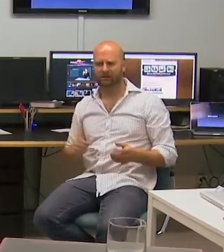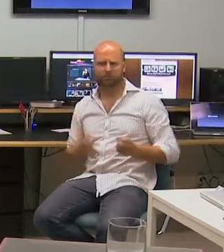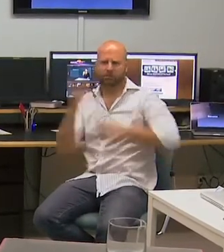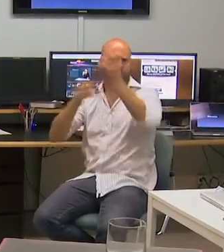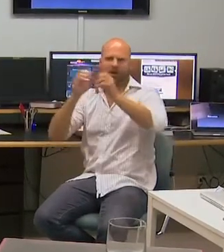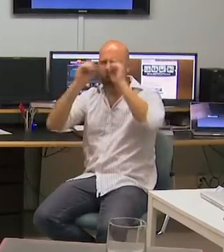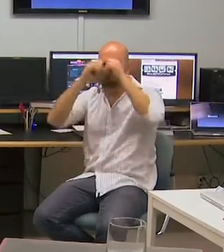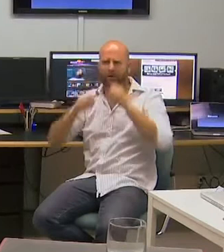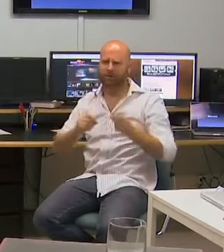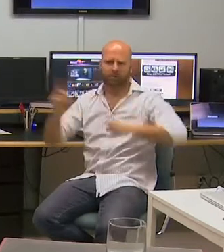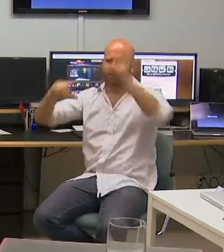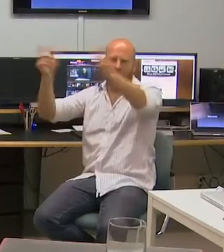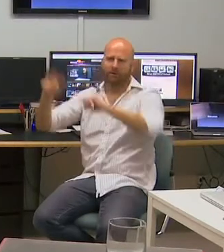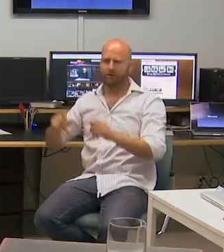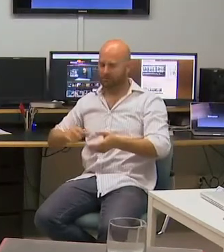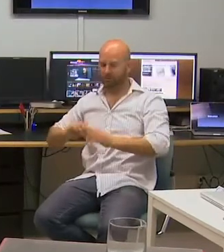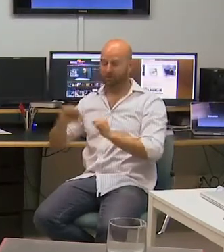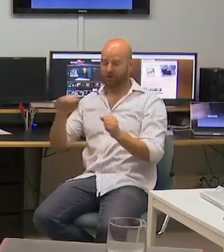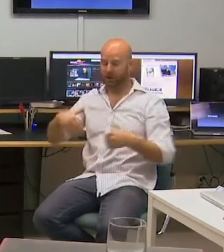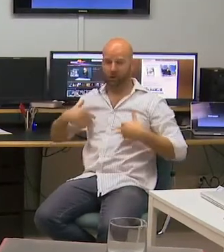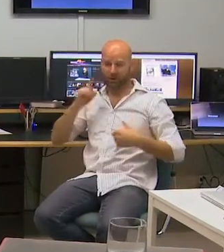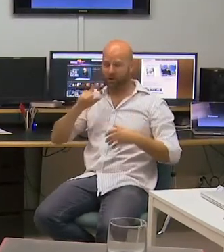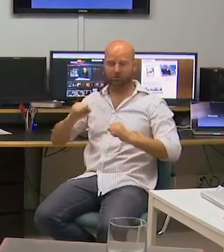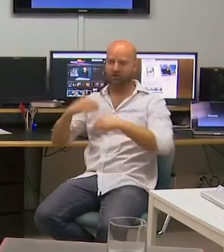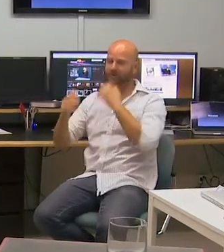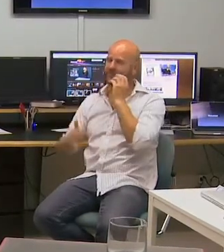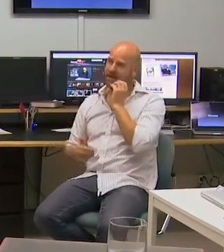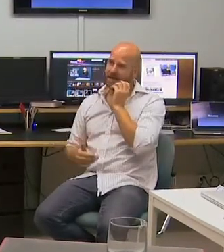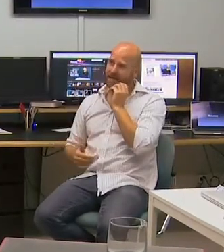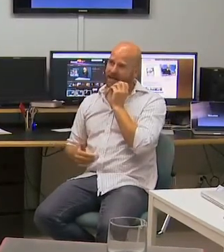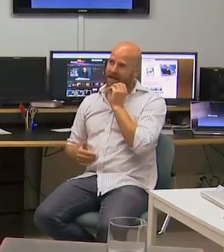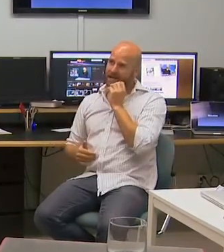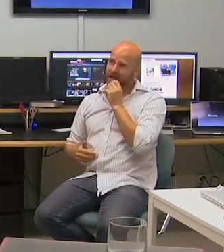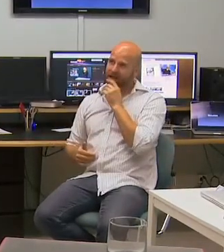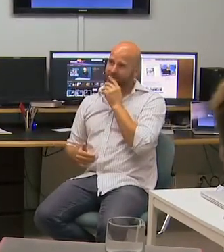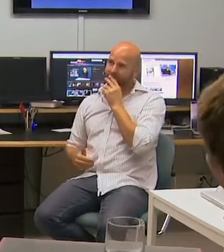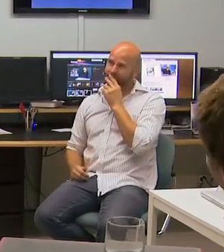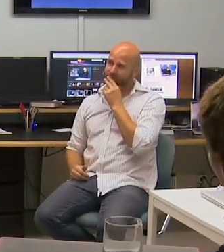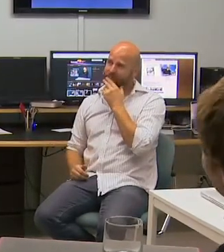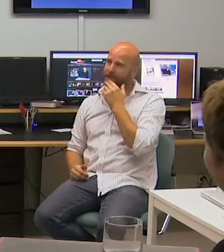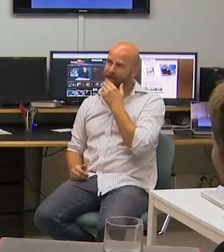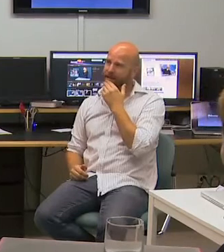Genau, Slang. Und so Google und solche Wörter. Und die Jugendlichen, die benutzen die das einfach und das entwickelt